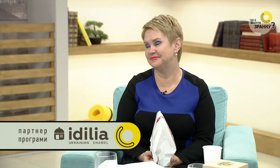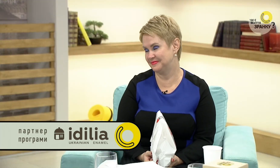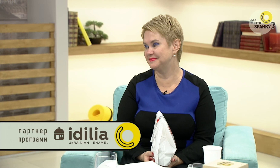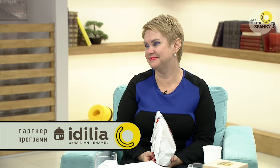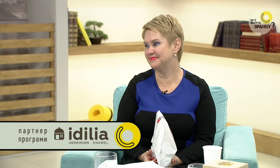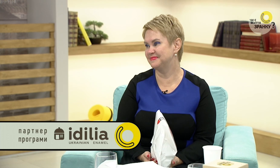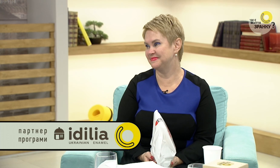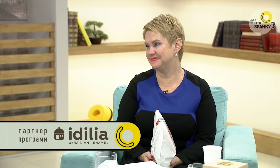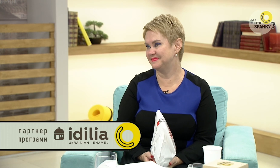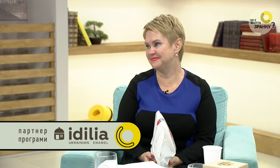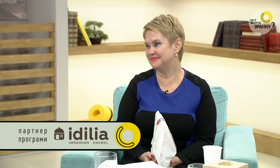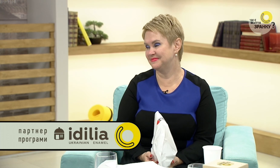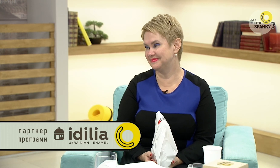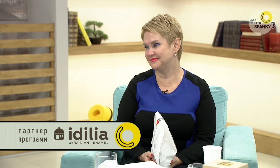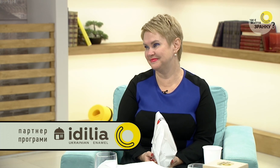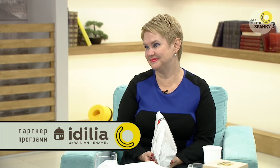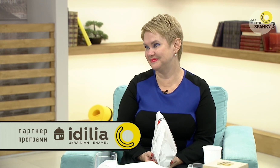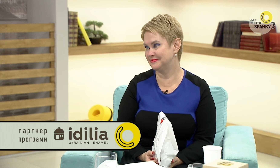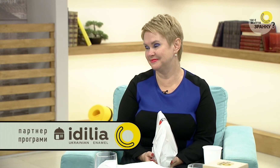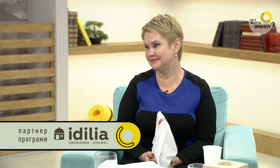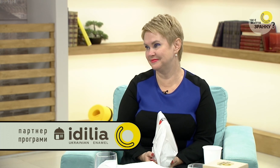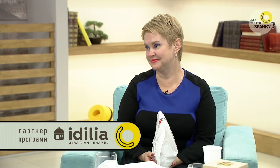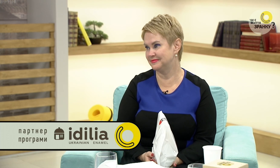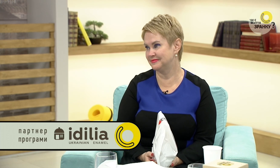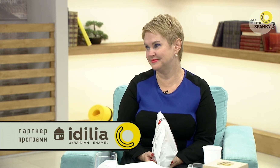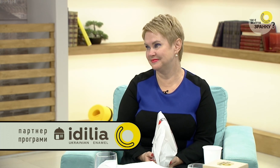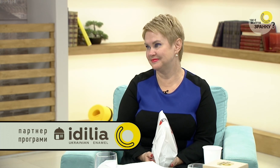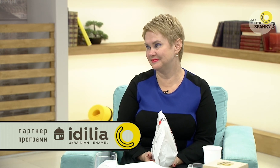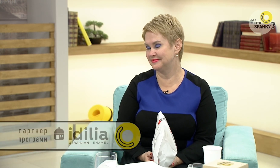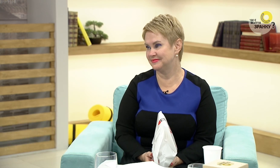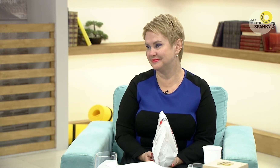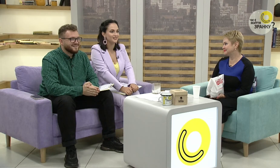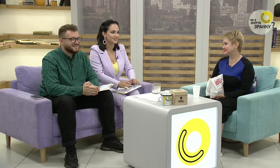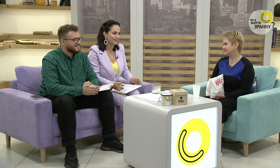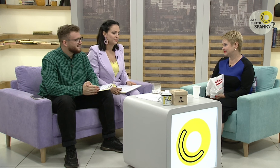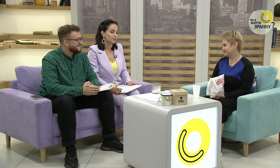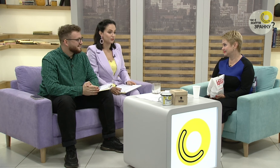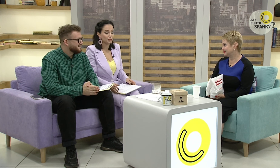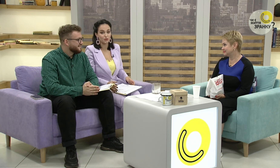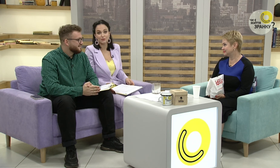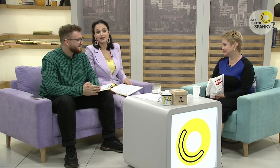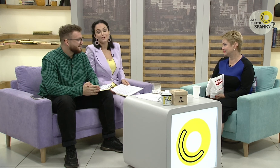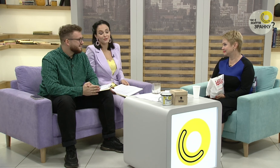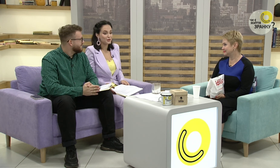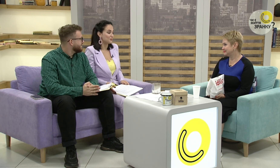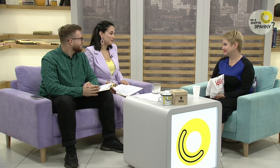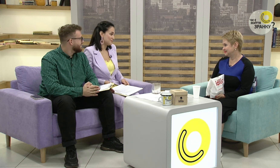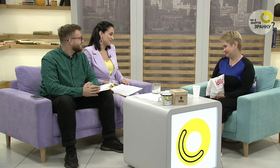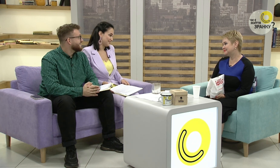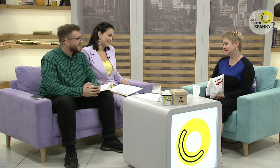таку велику справу, щоб ще більше людей знали про всі події міста, області і взагалі про те, що ми говоримо і маємо пояснити. Так,